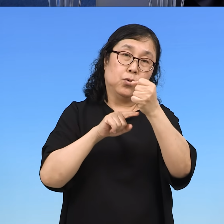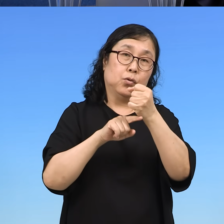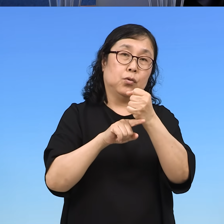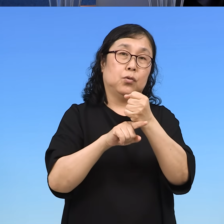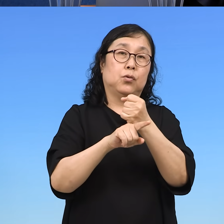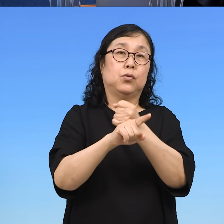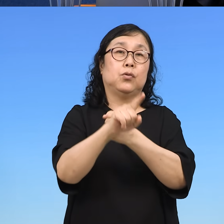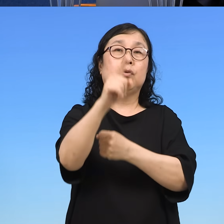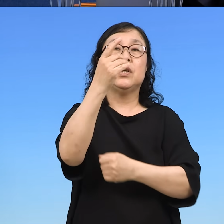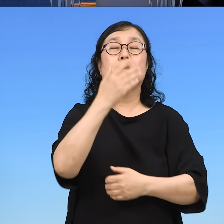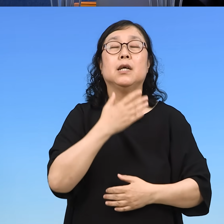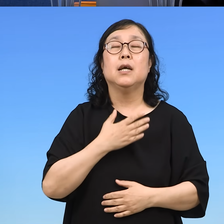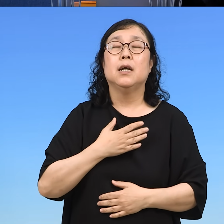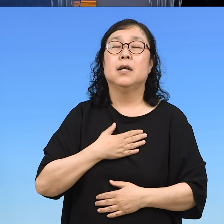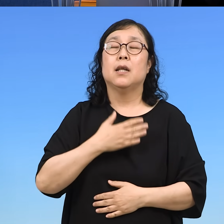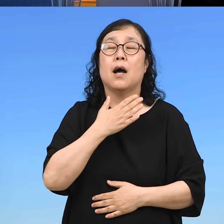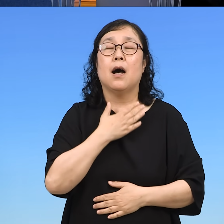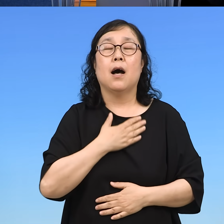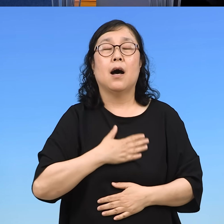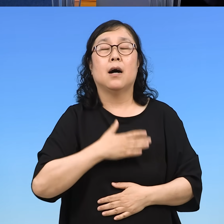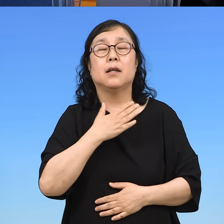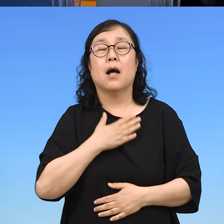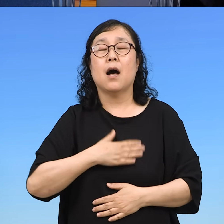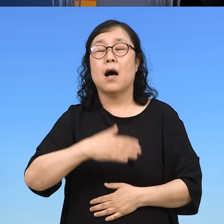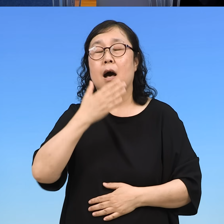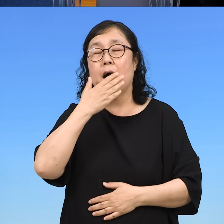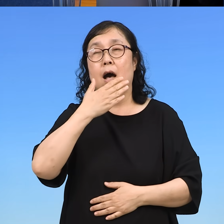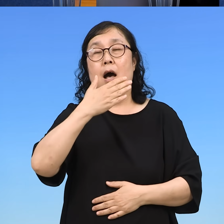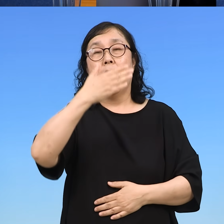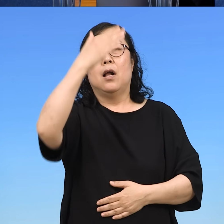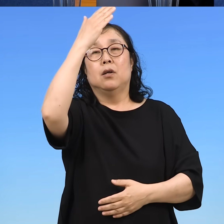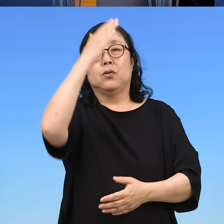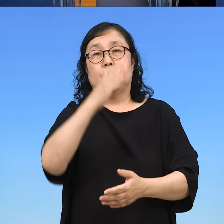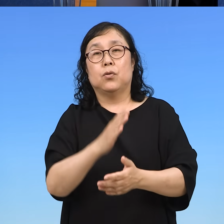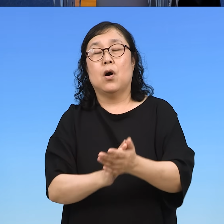난 알 수 없도다.